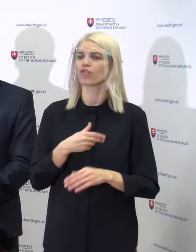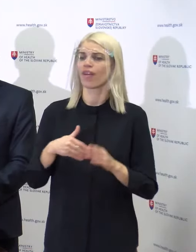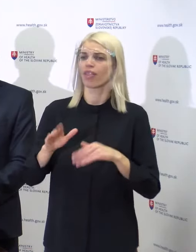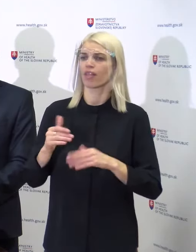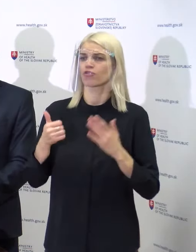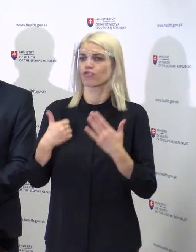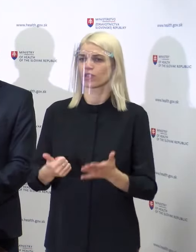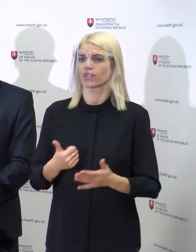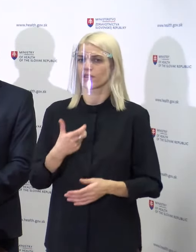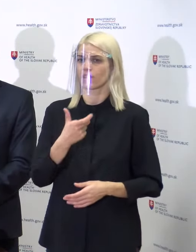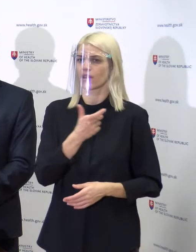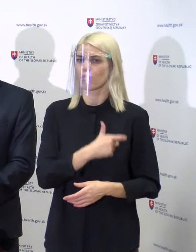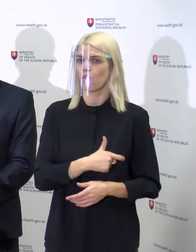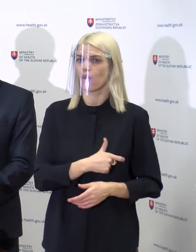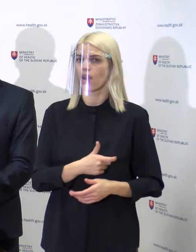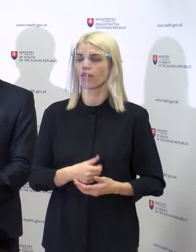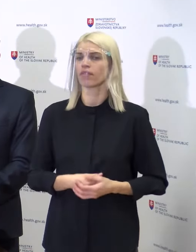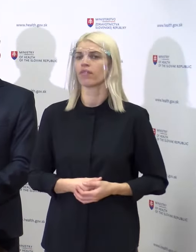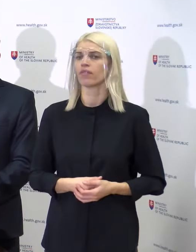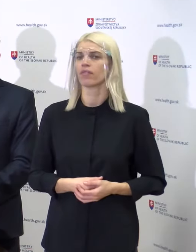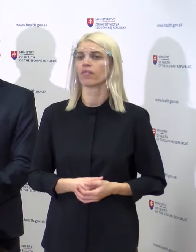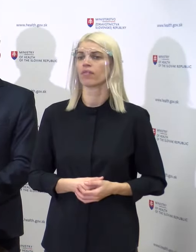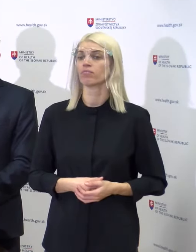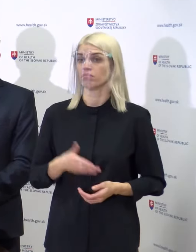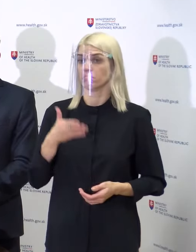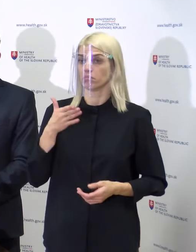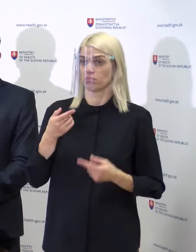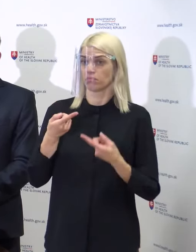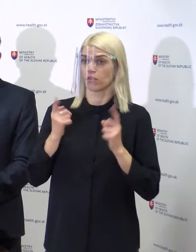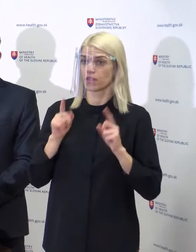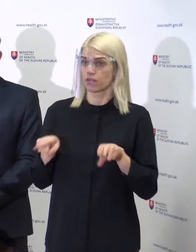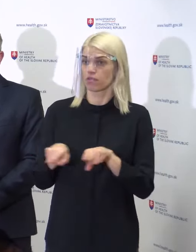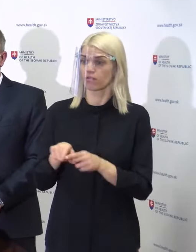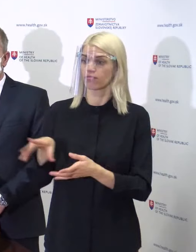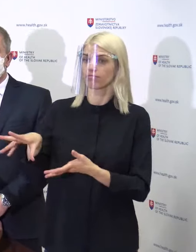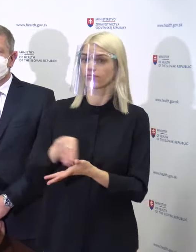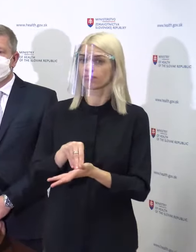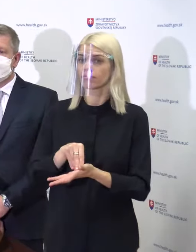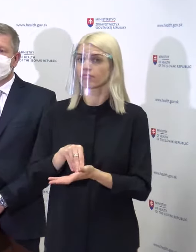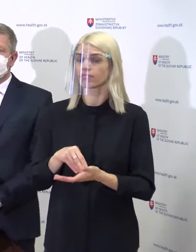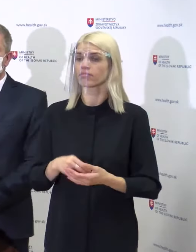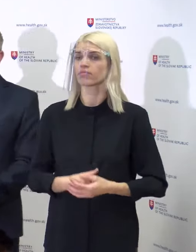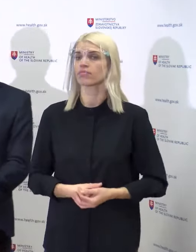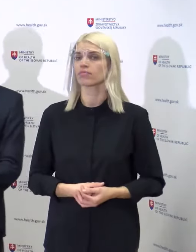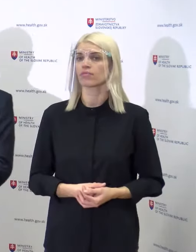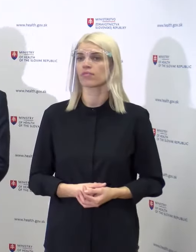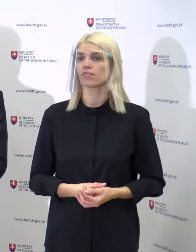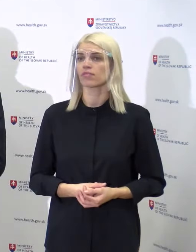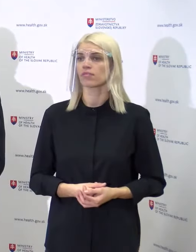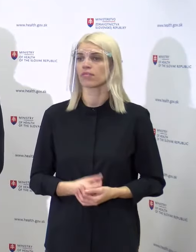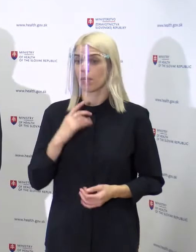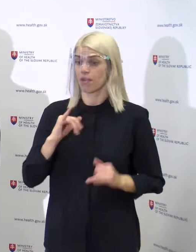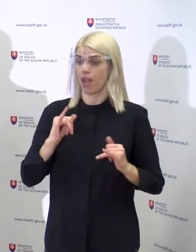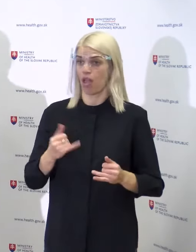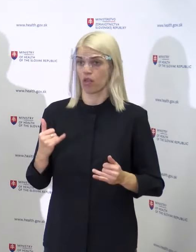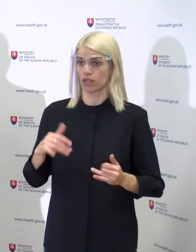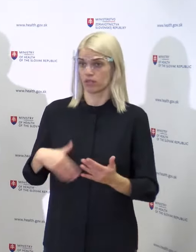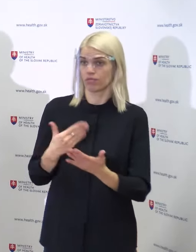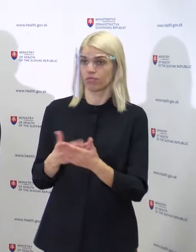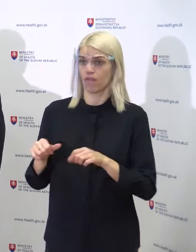že to je cesta, ktorou ide Európa, vyberie sa toho cestu aj Slovensko. A ak nám predložíte teraz ten návrh na vládu?